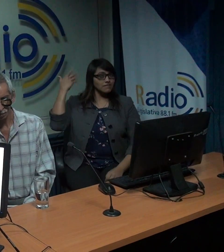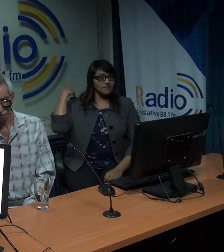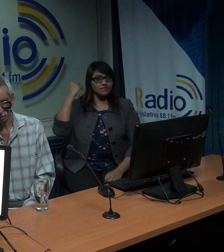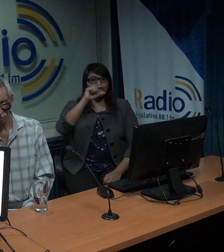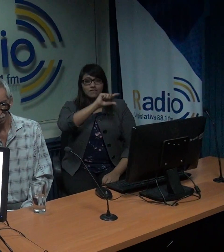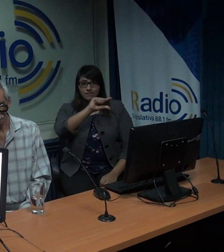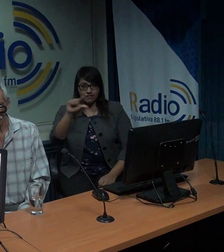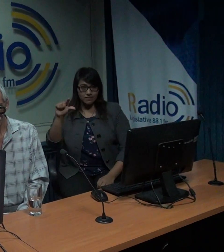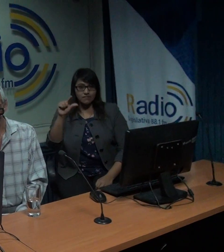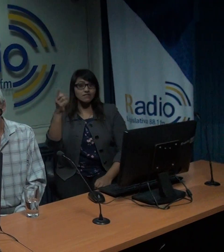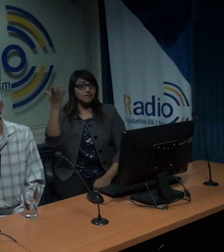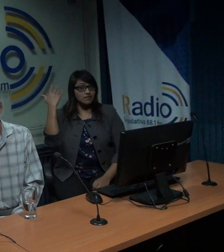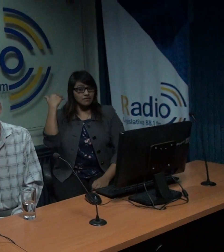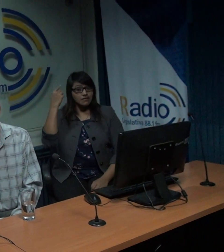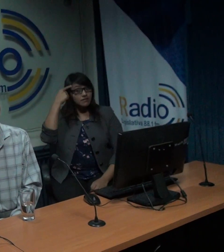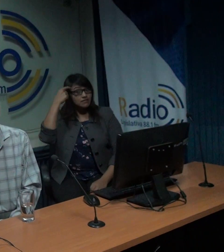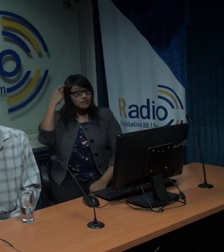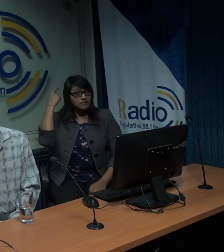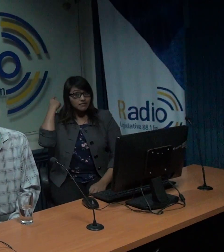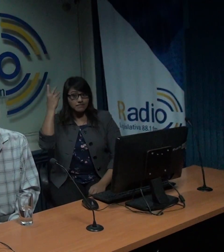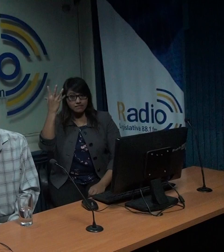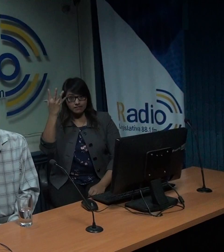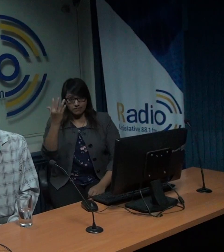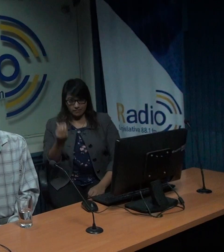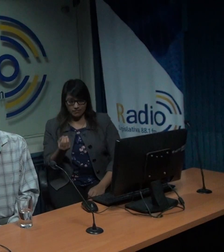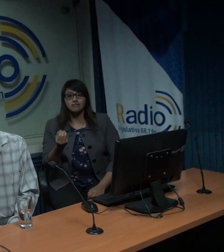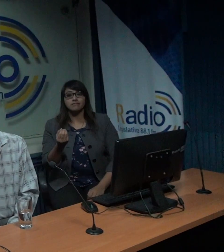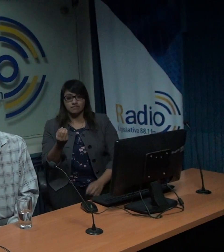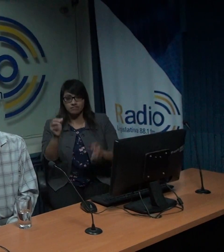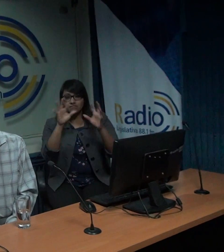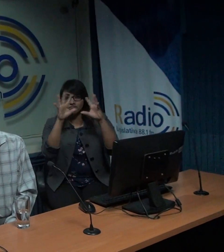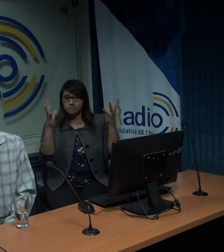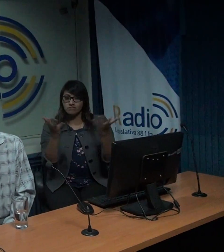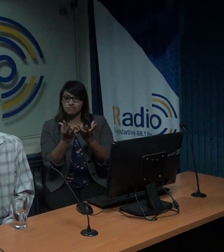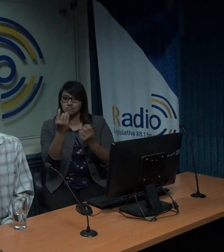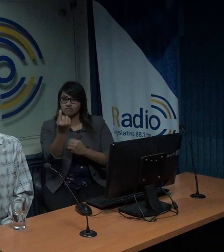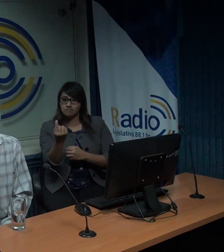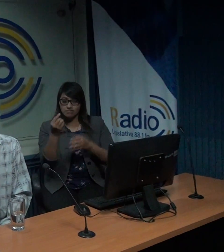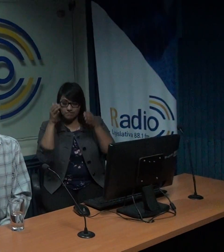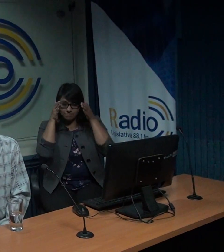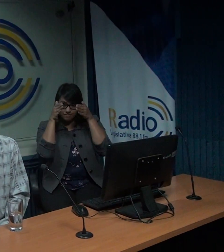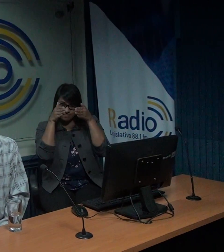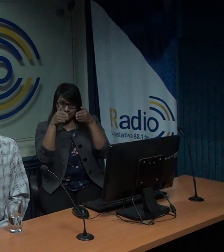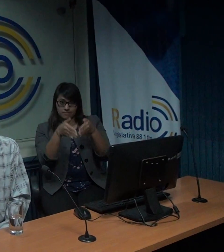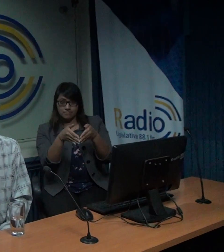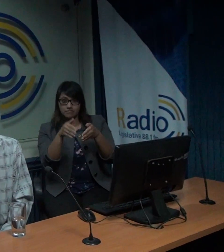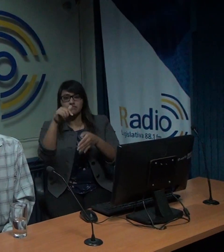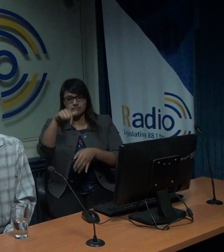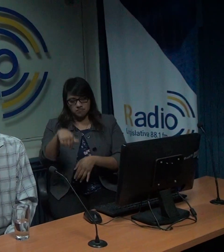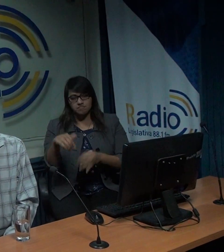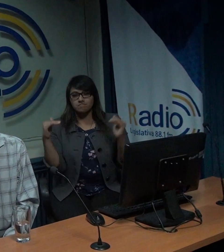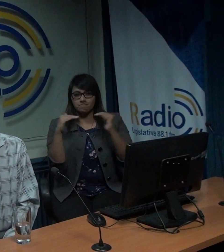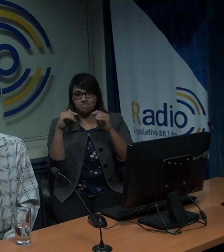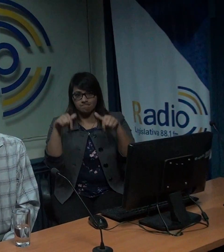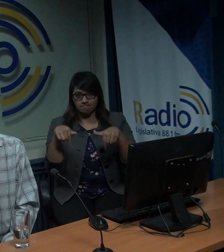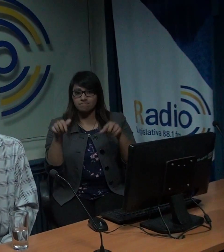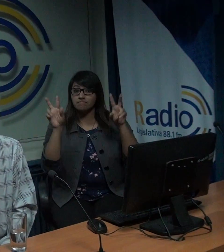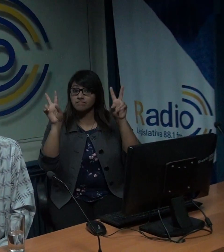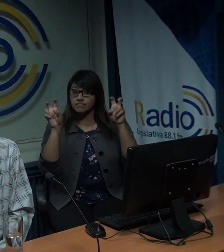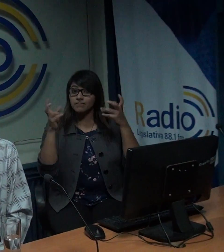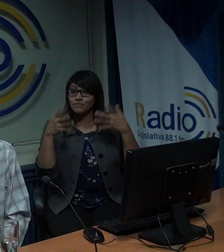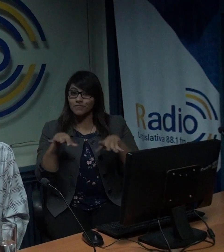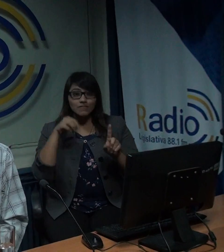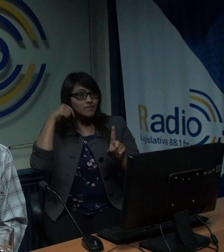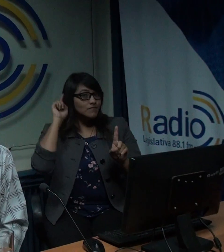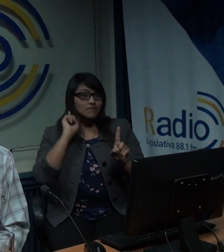estábamos conmemorando el Día Internacional de la Persona con Autismo y precisamente es el tema que vamos a abordar esta mañana. Ya me encuentro